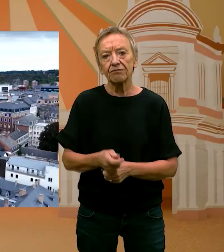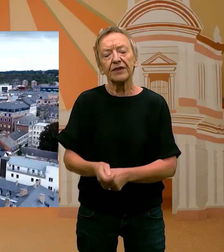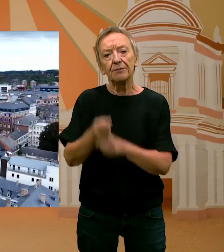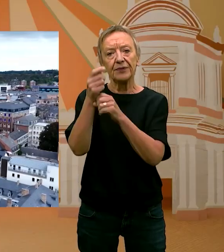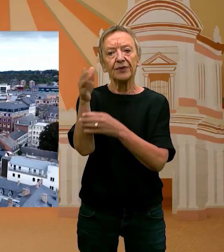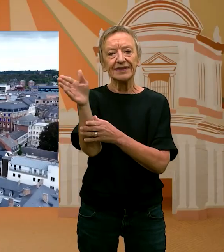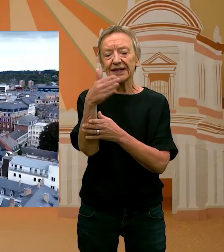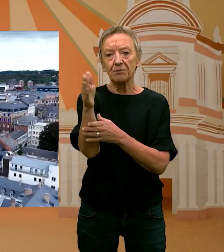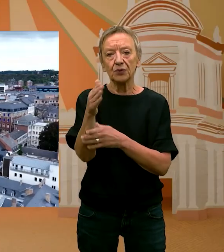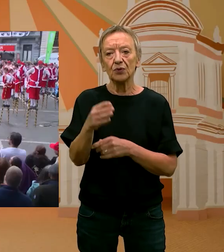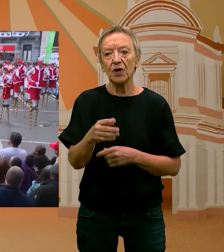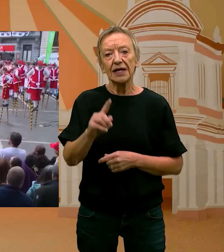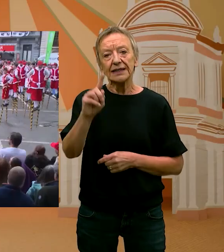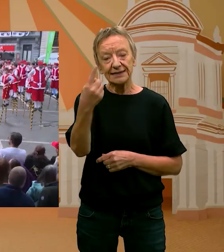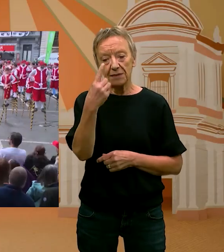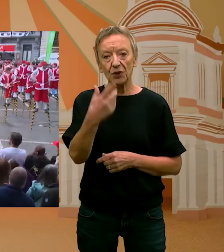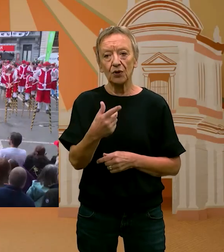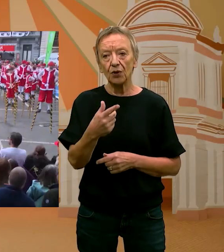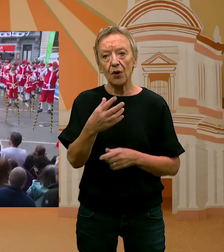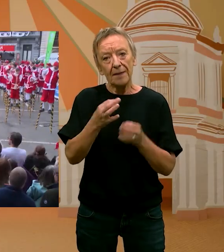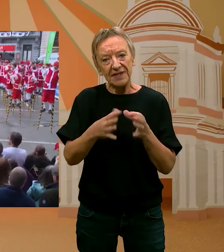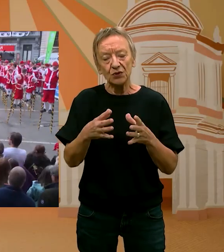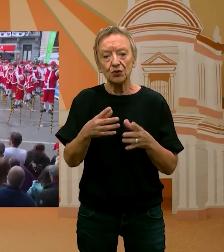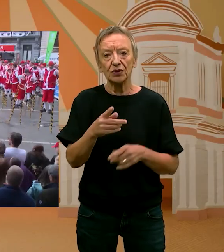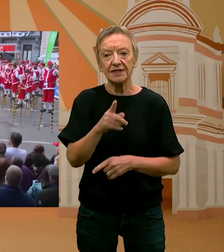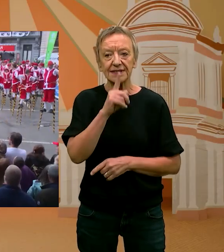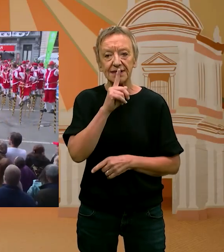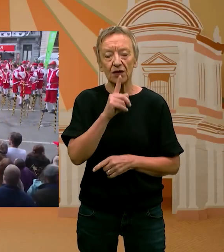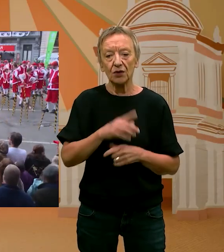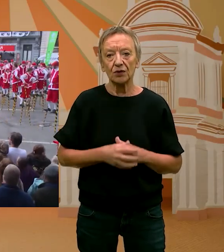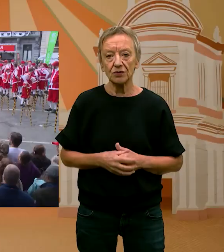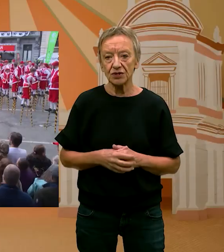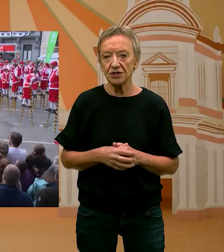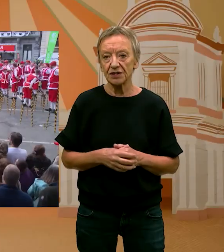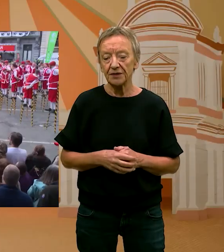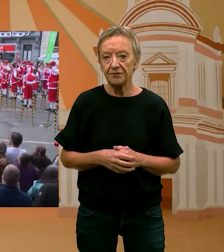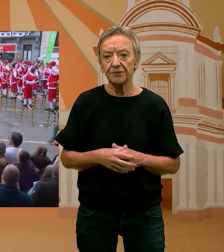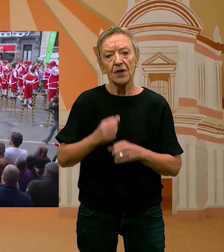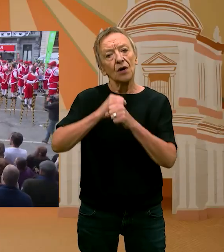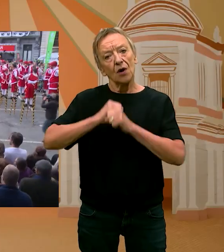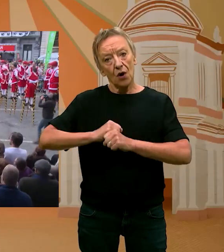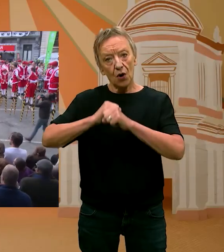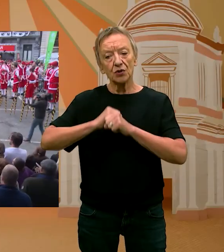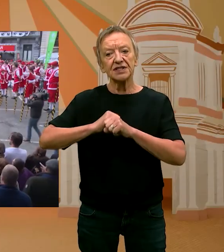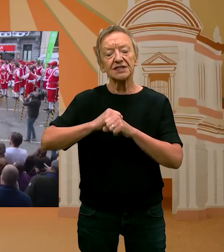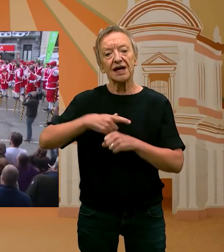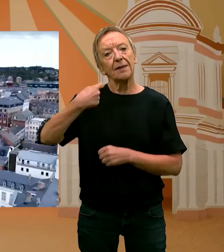mémoire de Claude Wilmar qui nous a quittés cette année. Claude Wilmar qui était l'ancien président des échasseurs, qui a